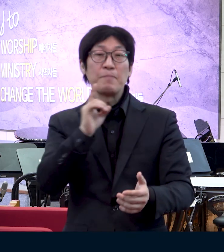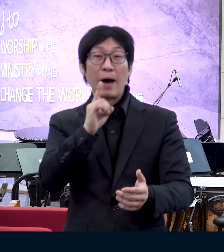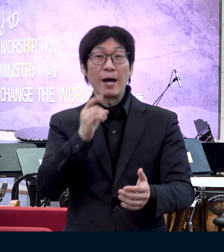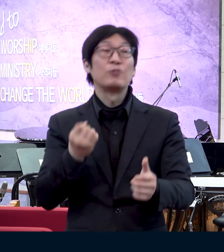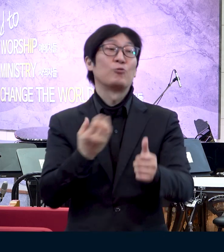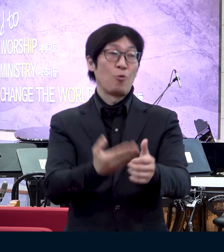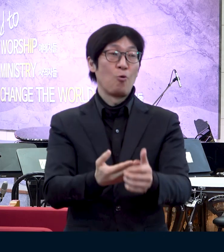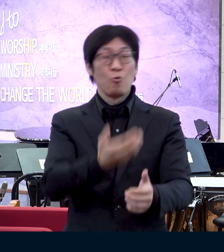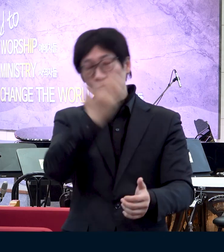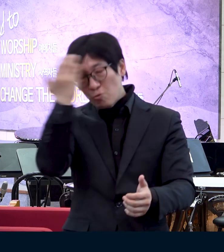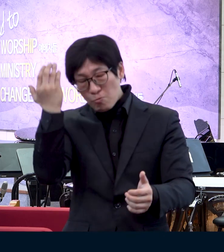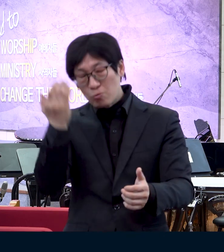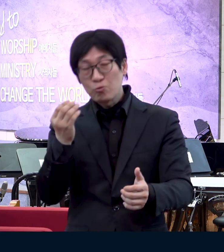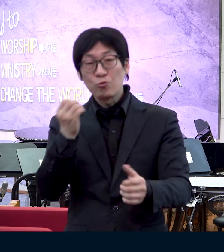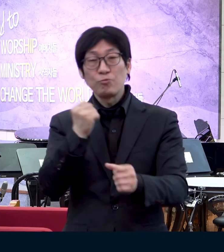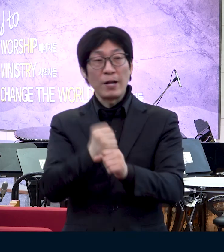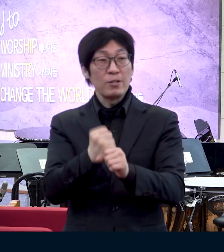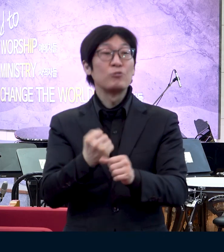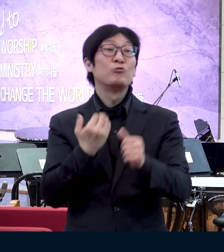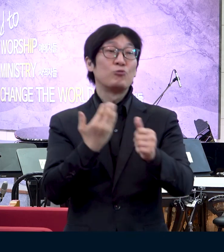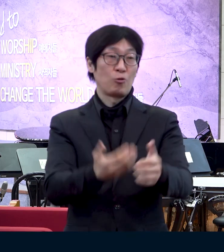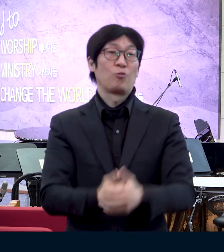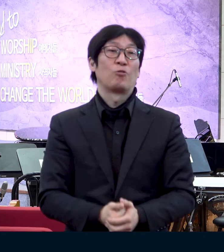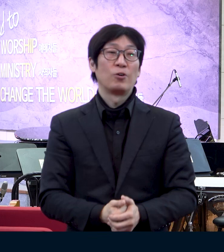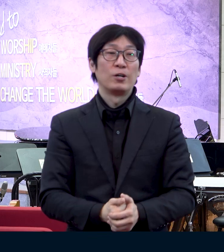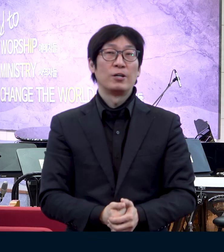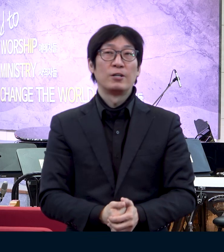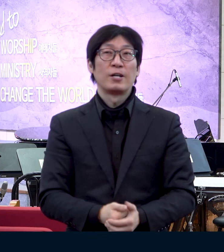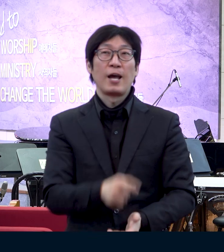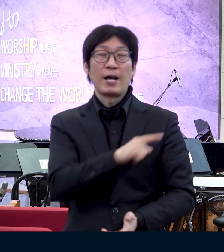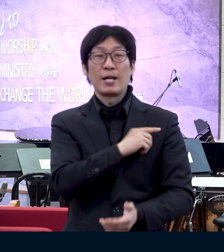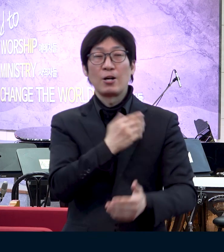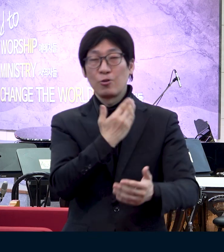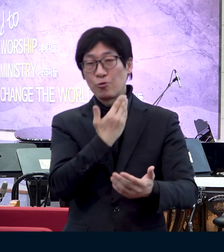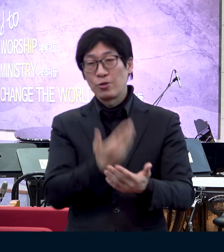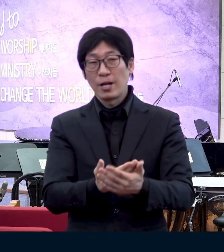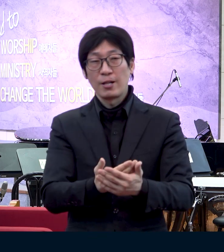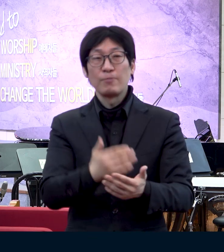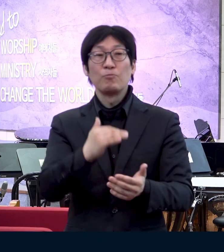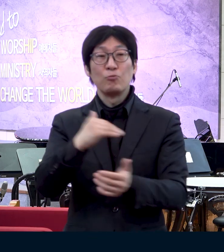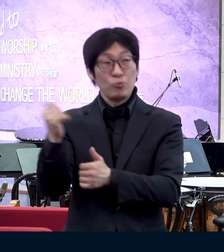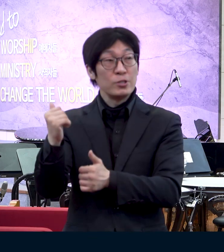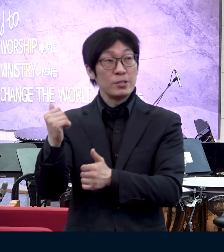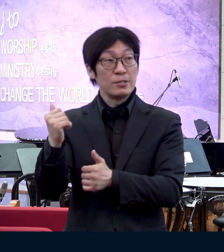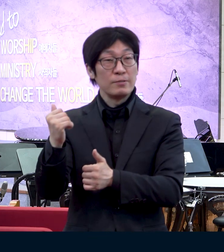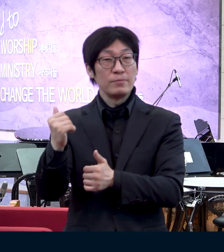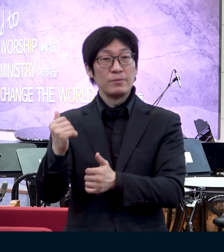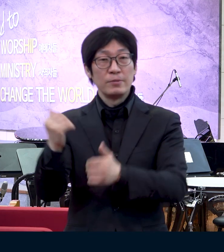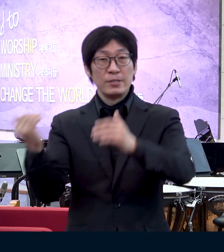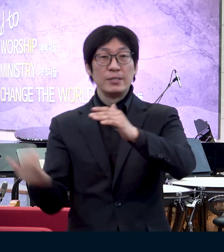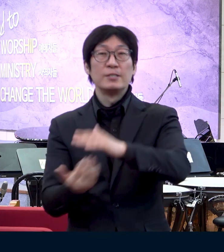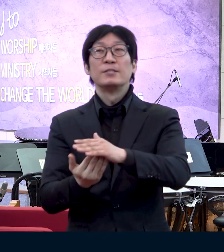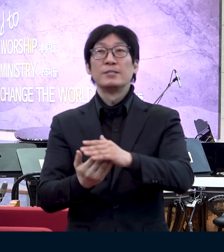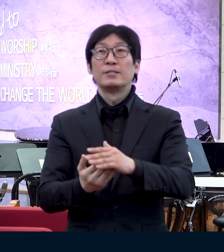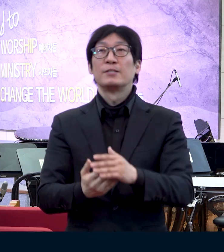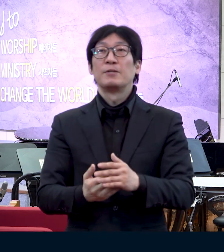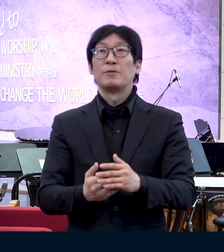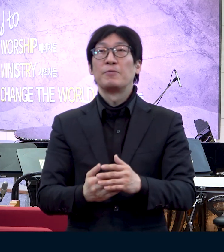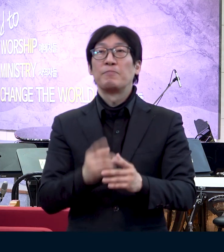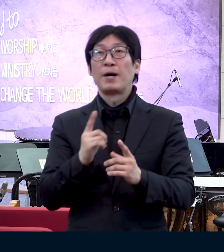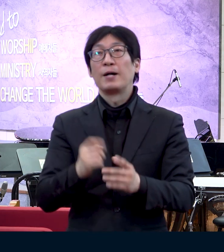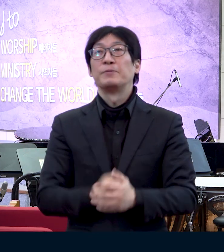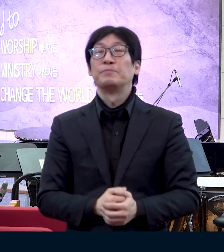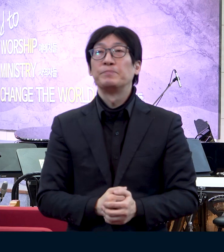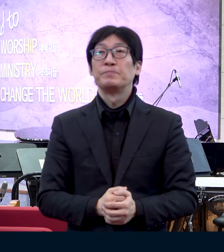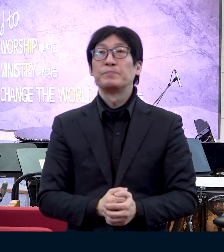것이, 꿈을 꾸는 것이, 그게 바로 가장 귀한 부르심을 이루는 미니스트리다